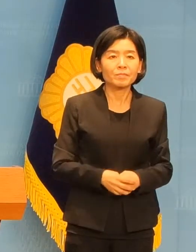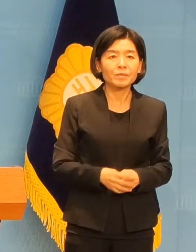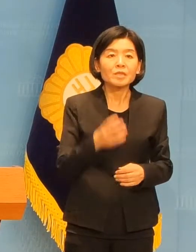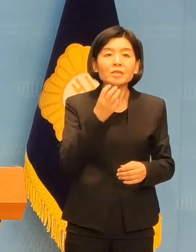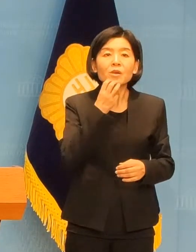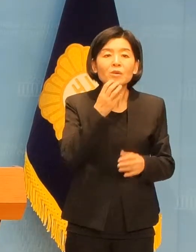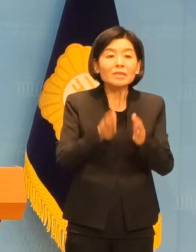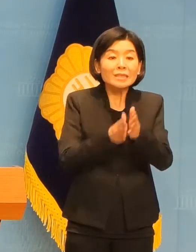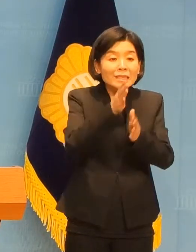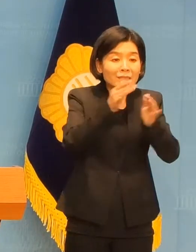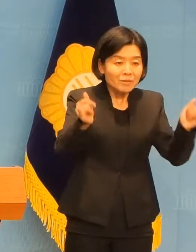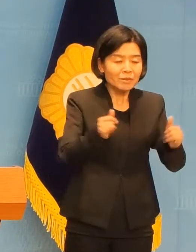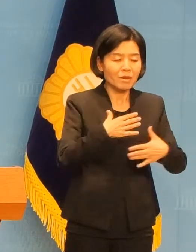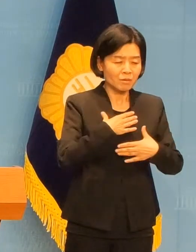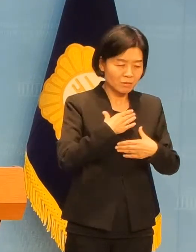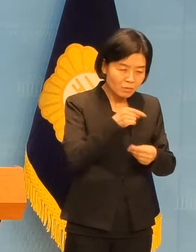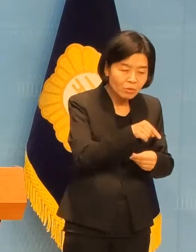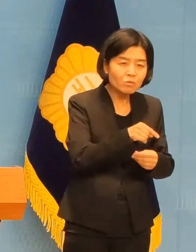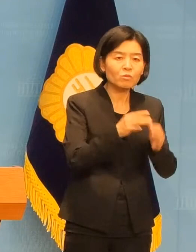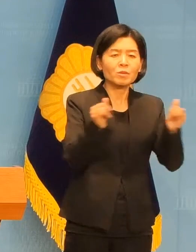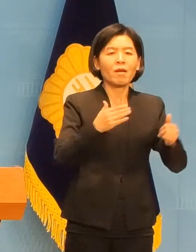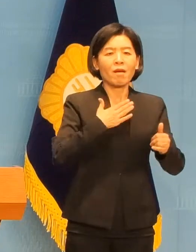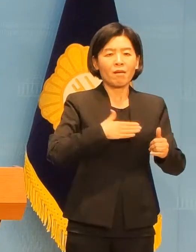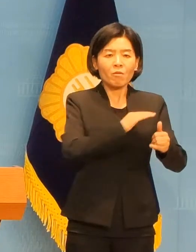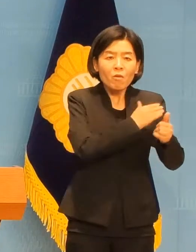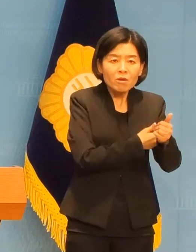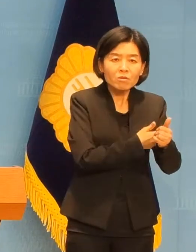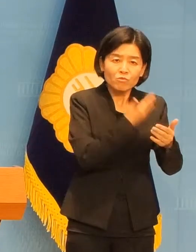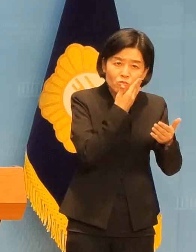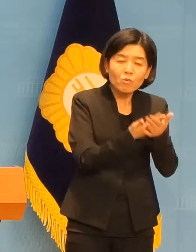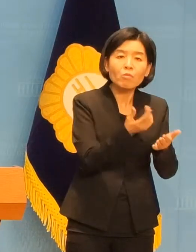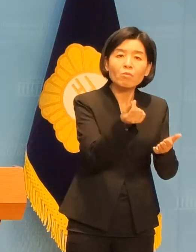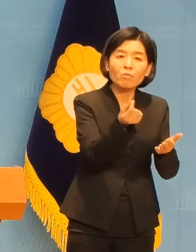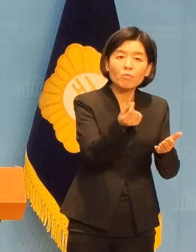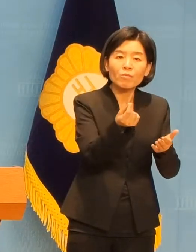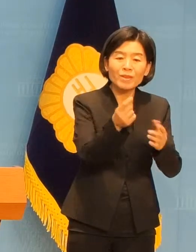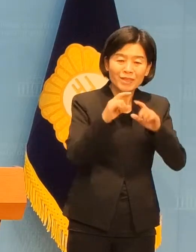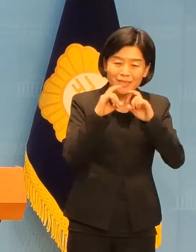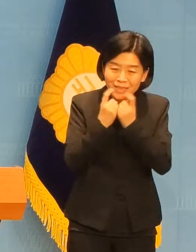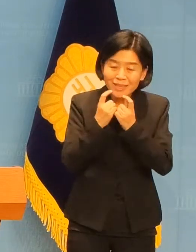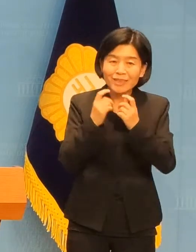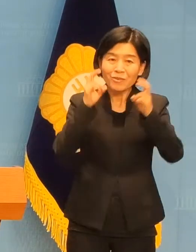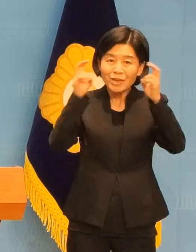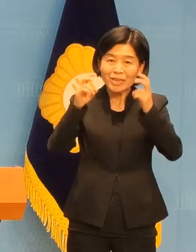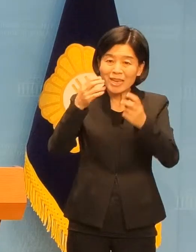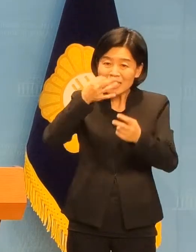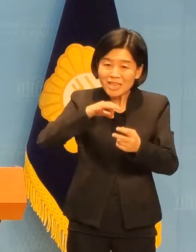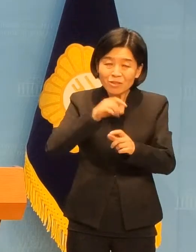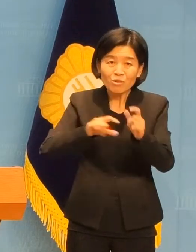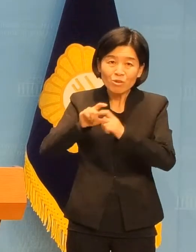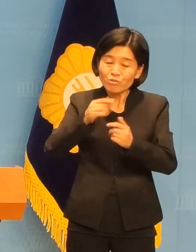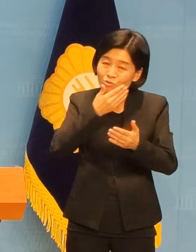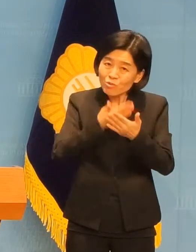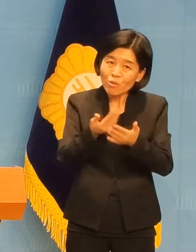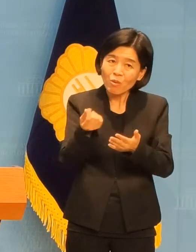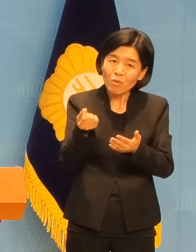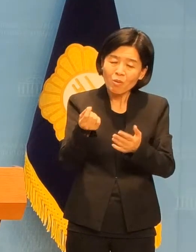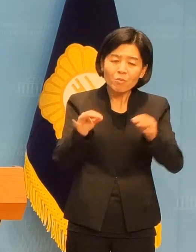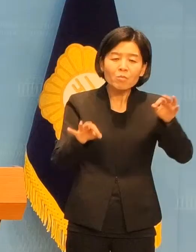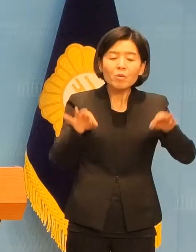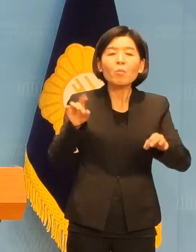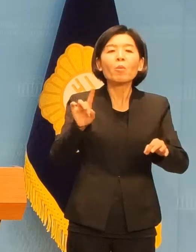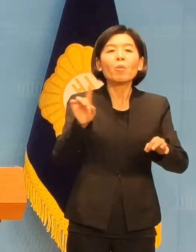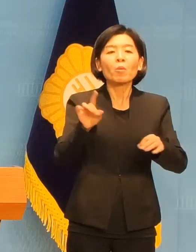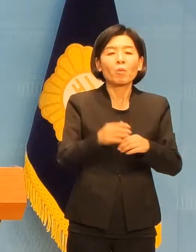서울 시민의 안전과 국민의 알 권리보다 민간 회사의 영업 이익이 우선입니까? 기업 이미지는